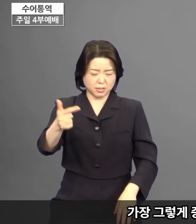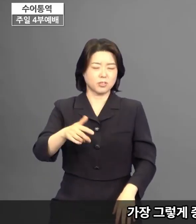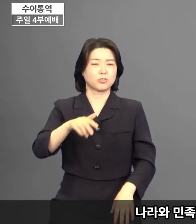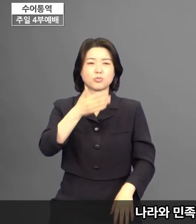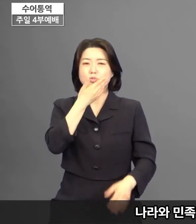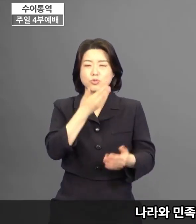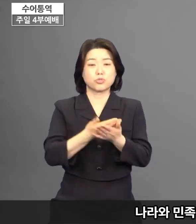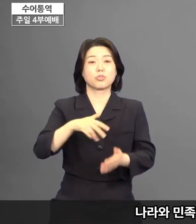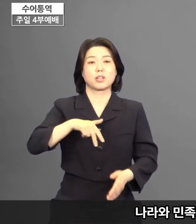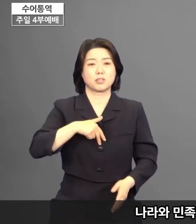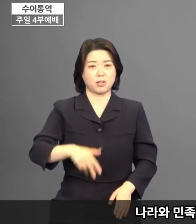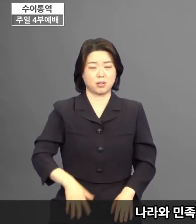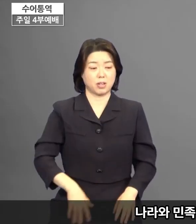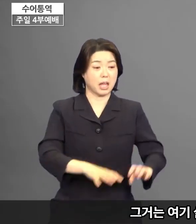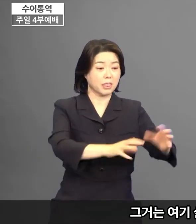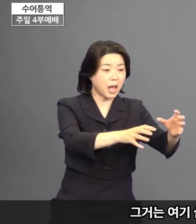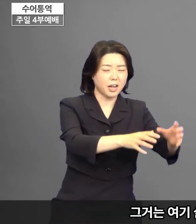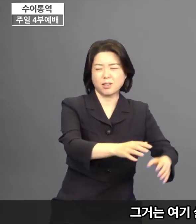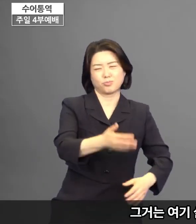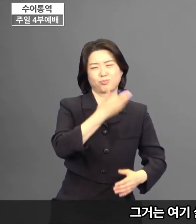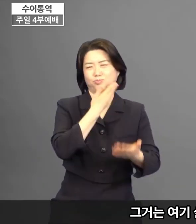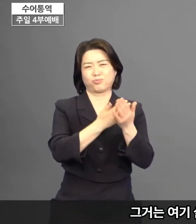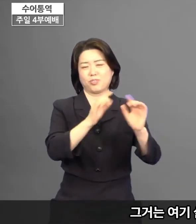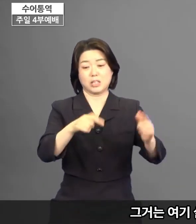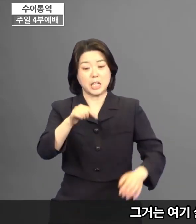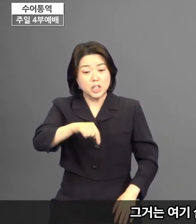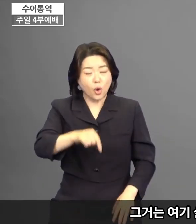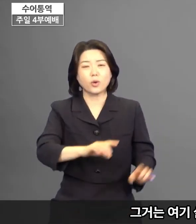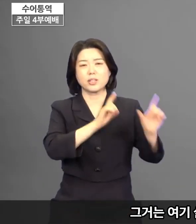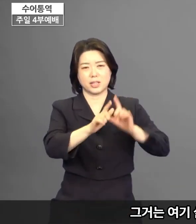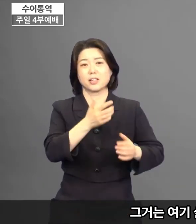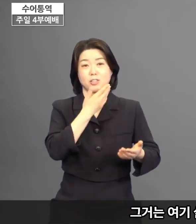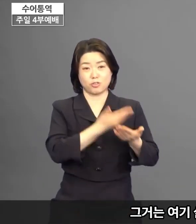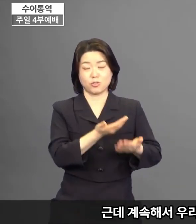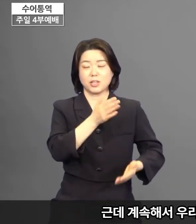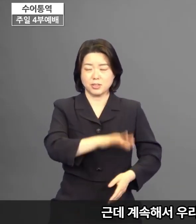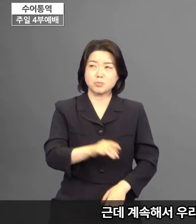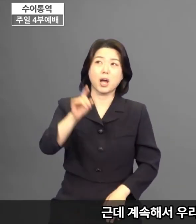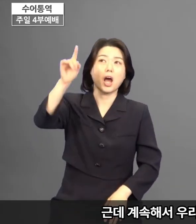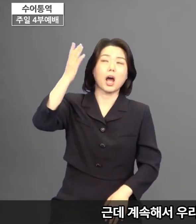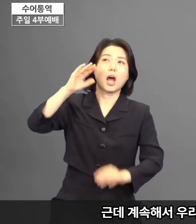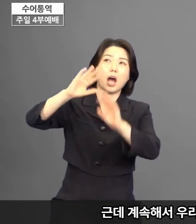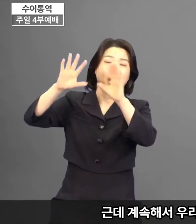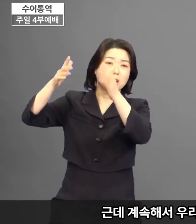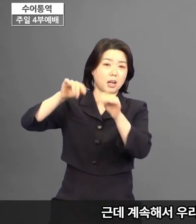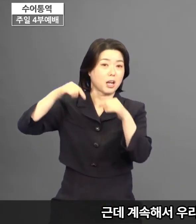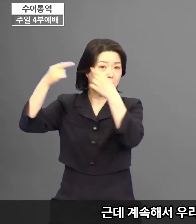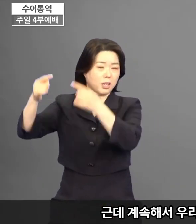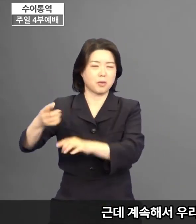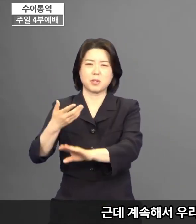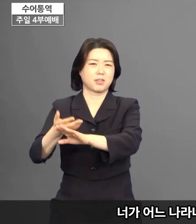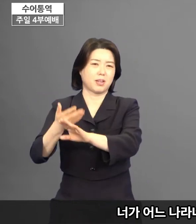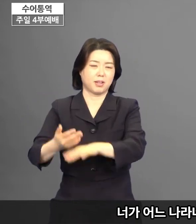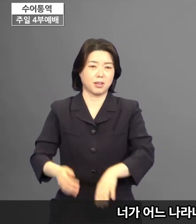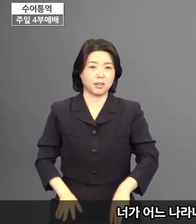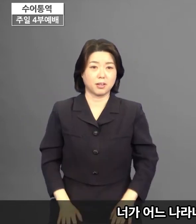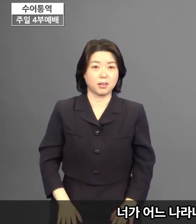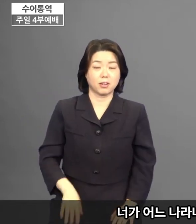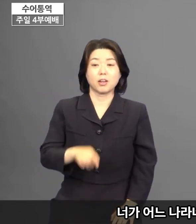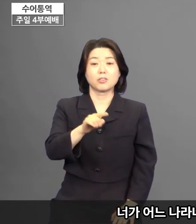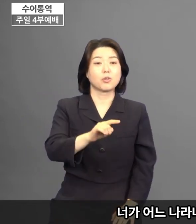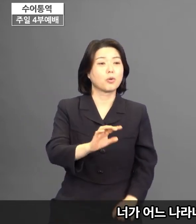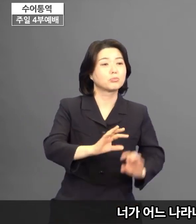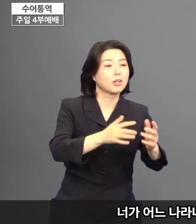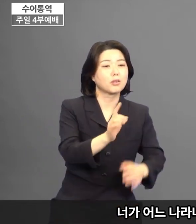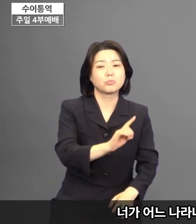정체성이에요. 나라와 민족이 뭐가 중요해? 그거는 여기 살 때나 있는 것이지. 근데 계속해서 우리가 어떤 것으로 인하여서 너가 어느